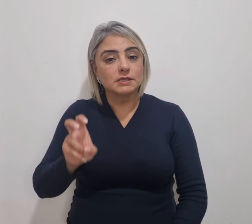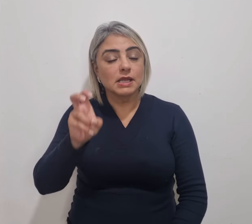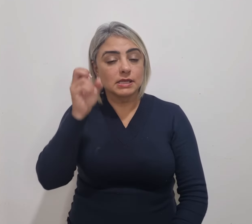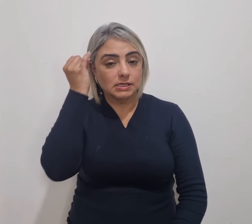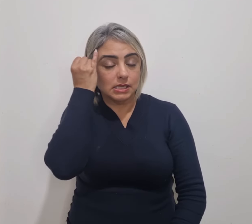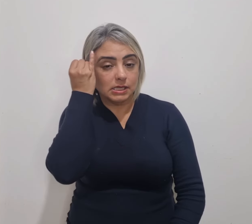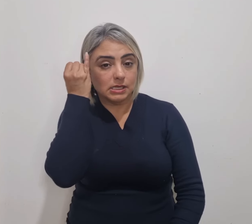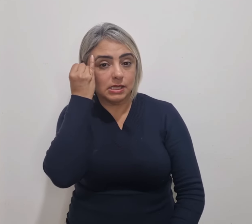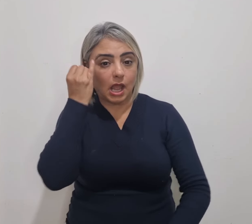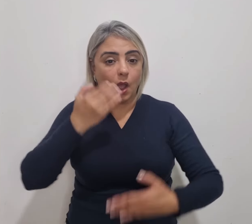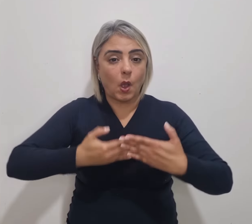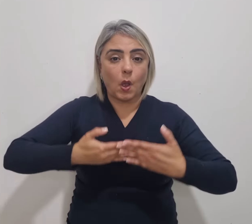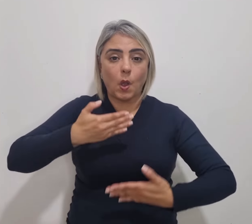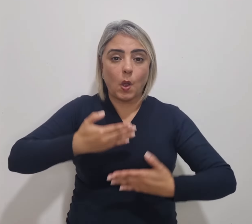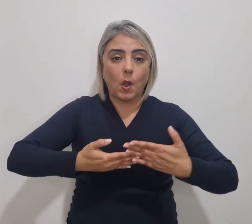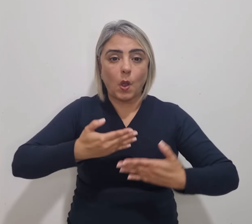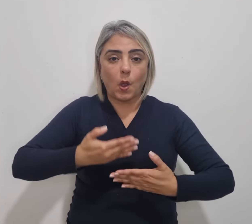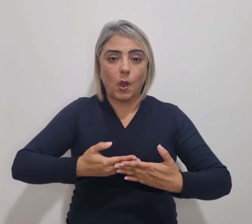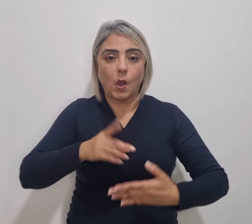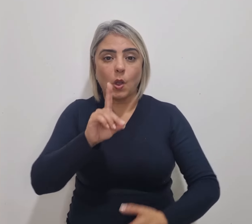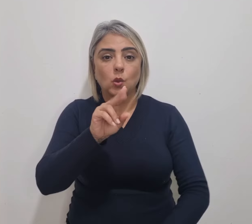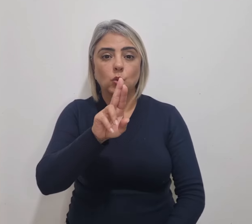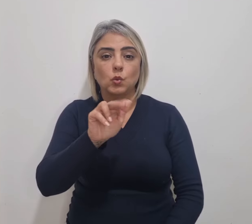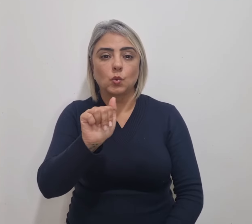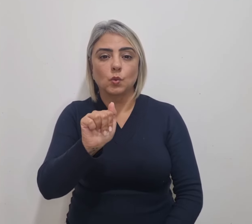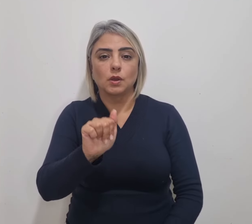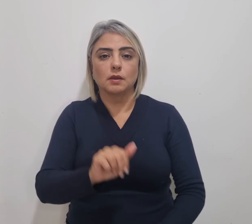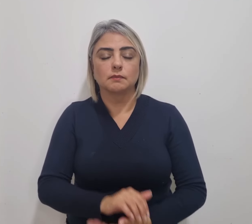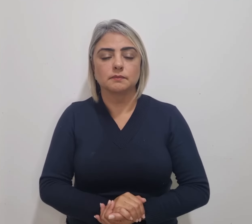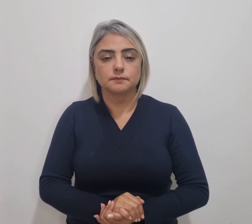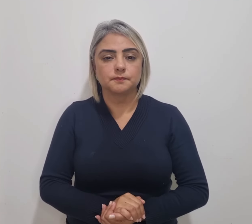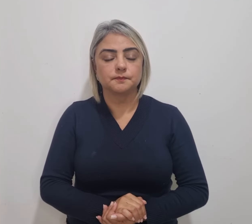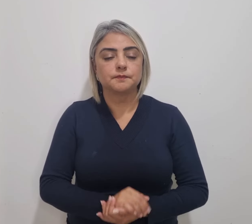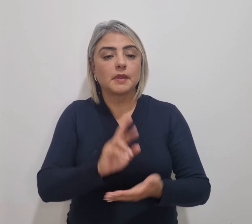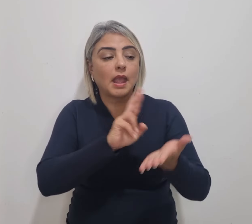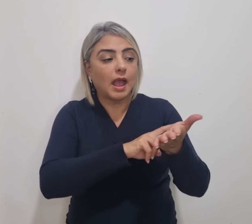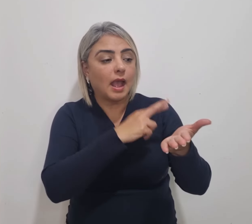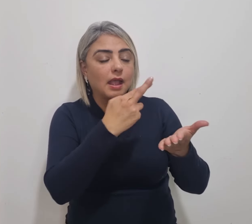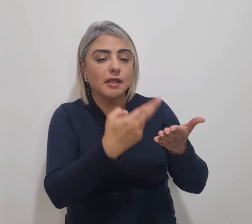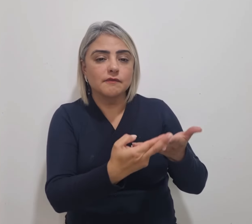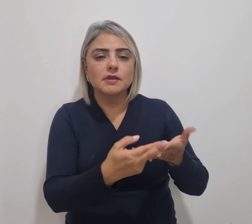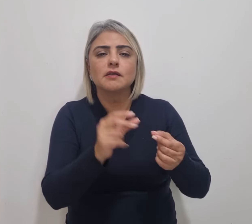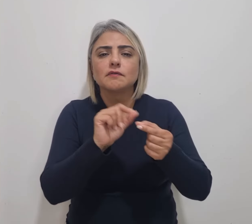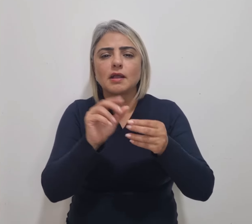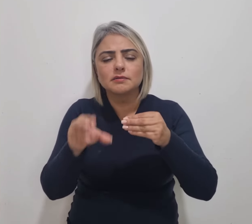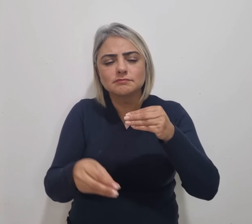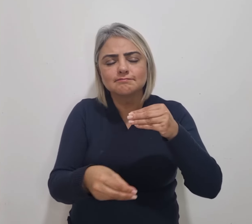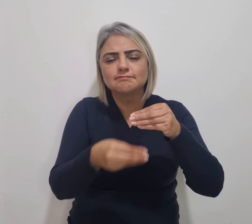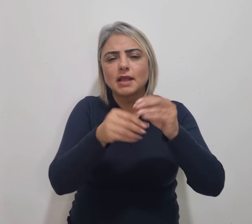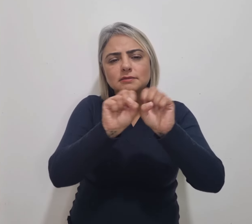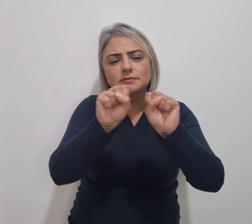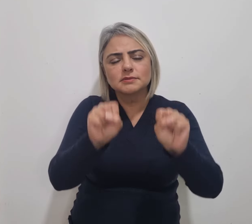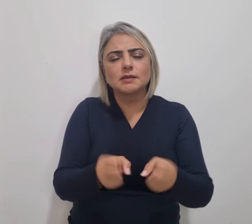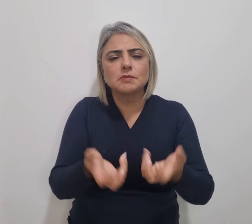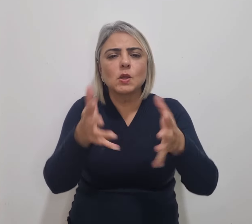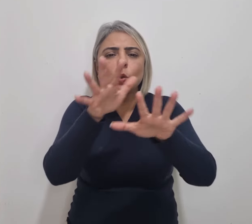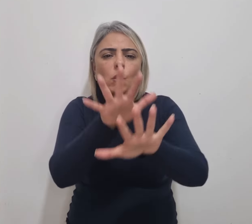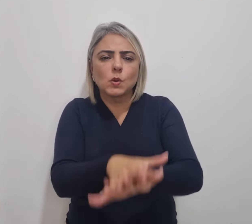robótica e DUA. A revista faz parte do ecossistema inclusão e tem como